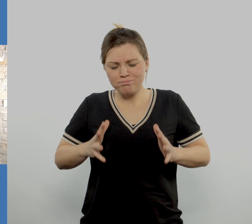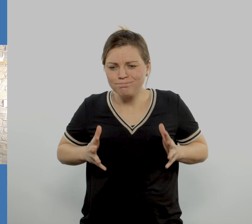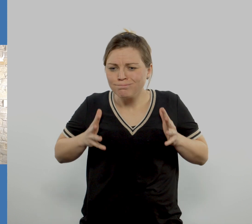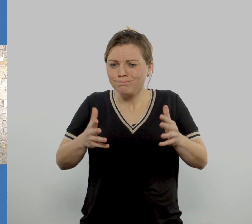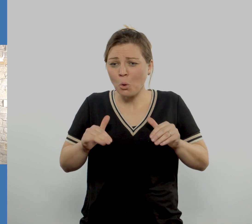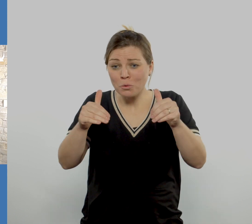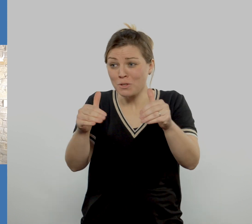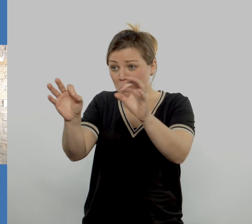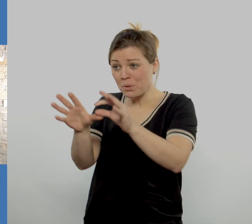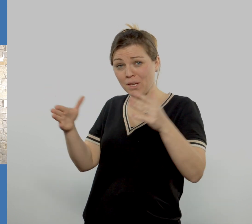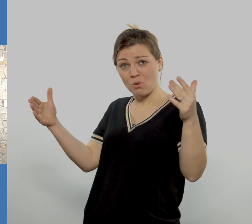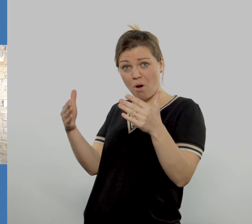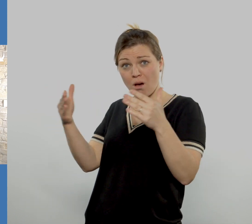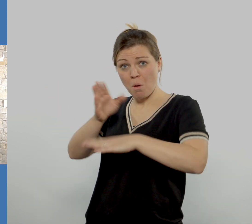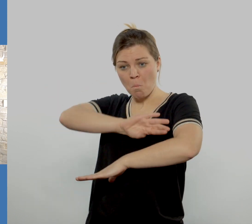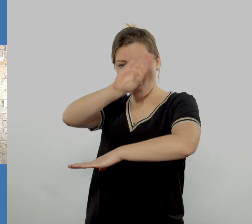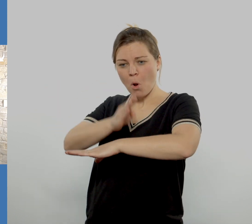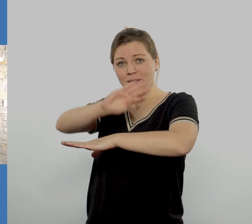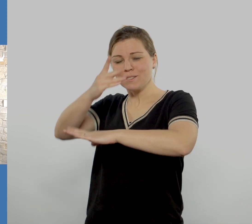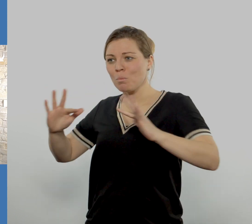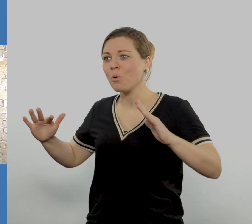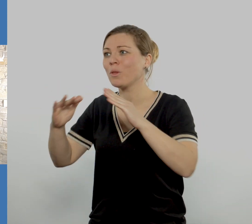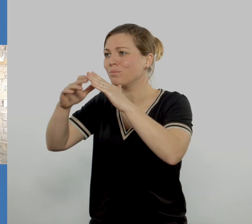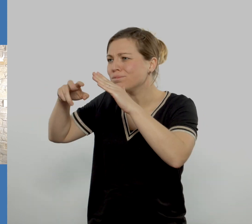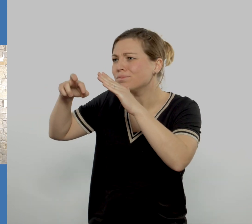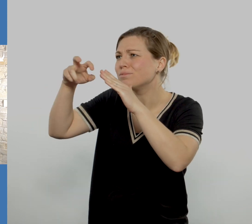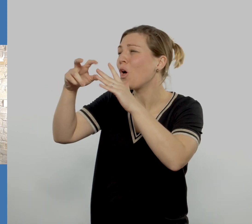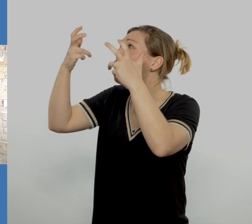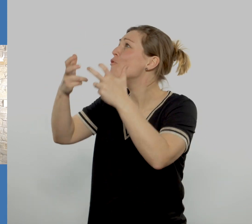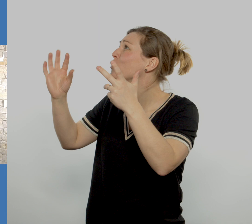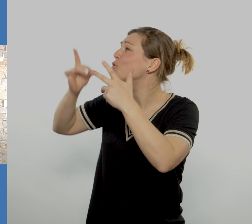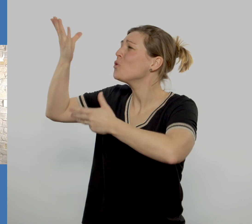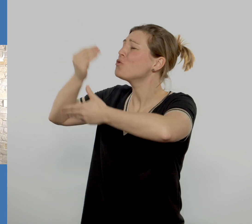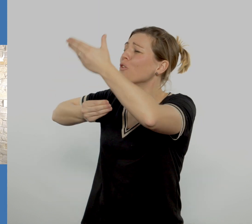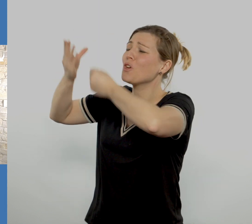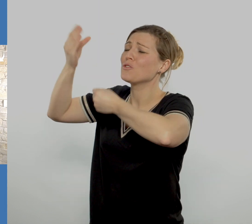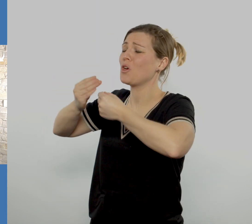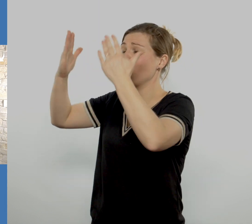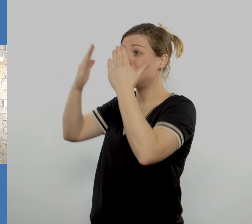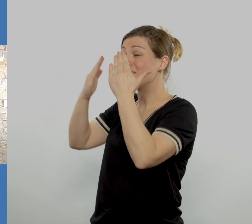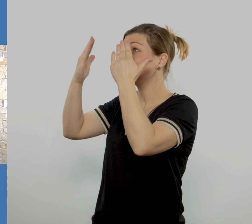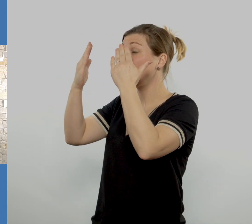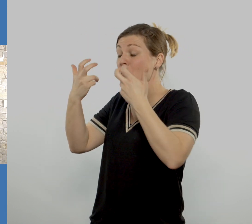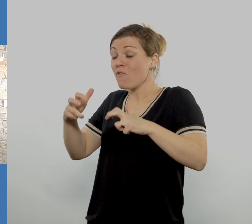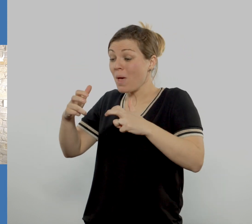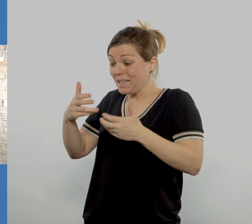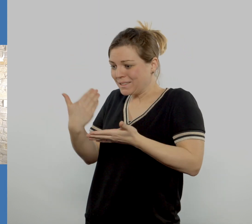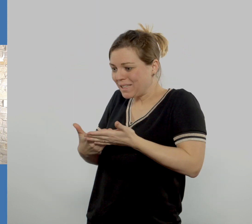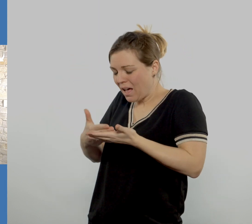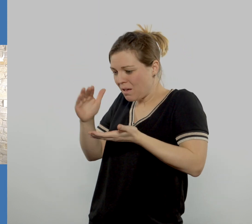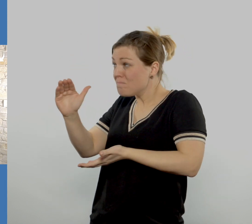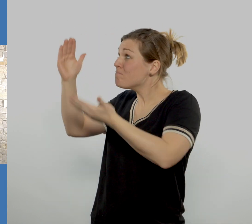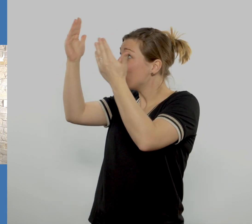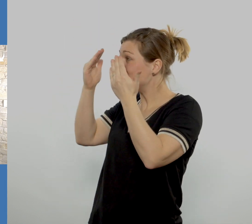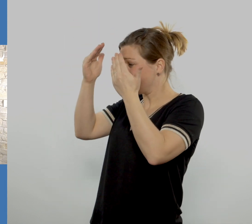comme Moïse, à être sur la montagne et de dire « Je veux toutes les bénédictions que Dieu a pour moi, mais je ne laisserai aucune de ces